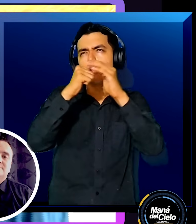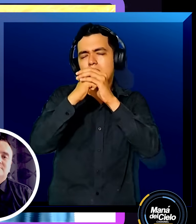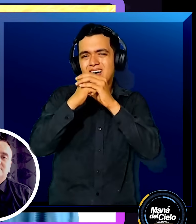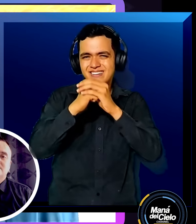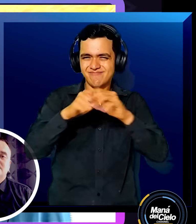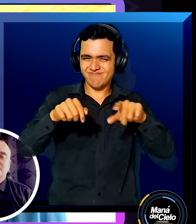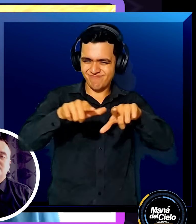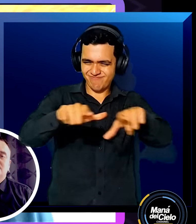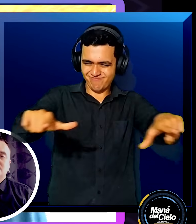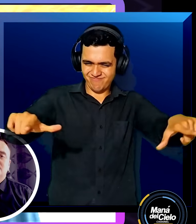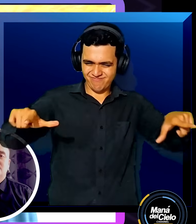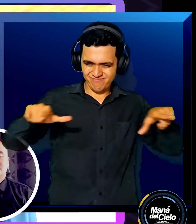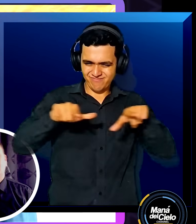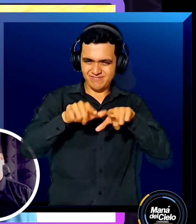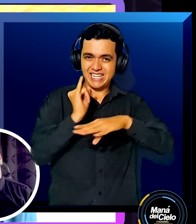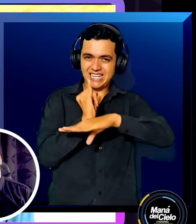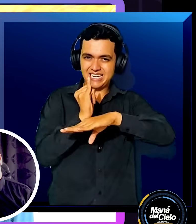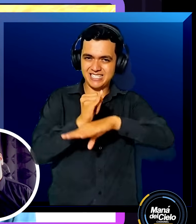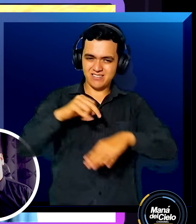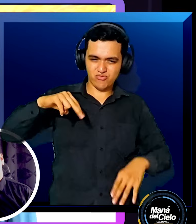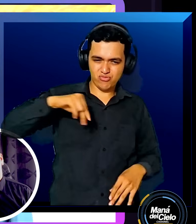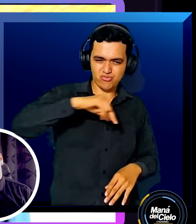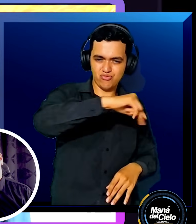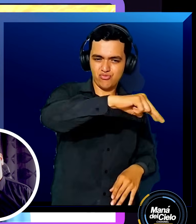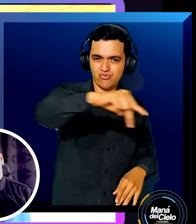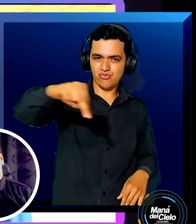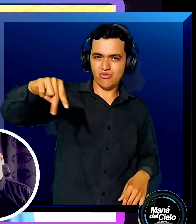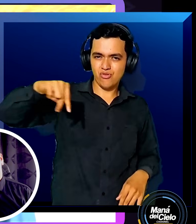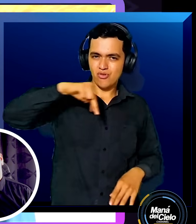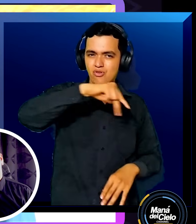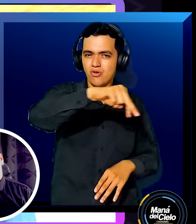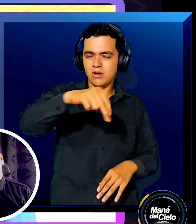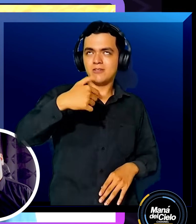Pero yo decía: Señor, es que ellos no saben